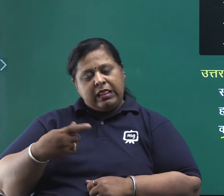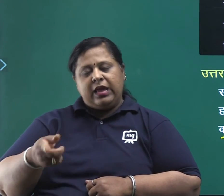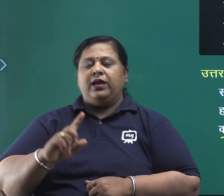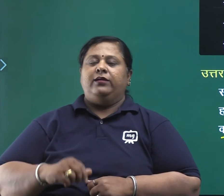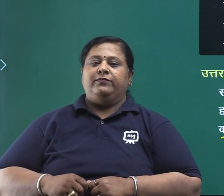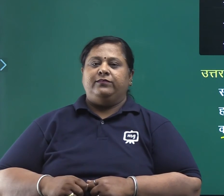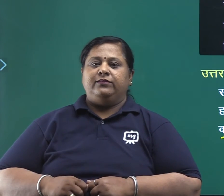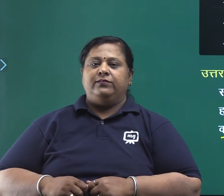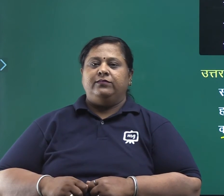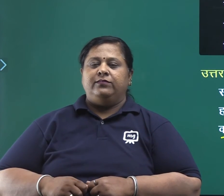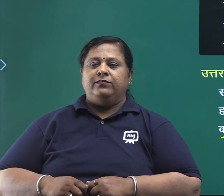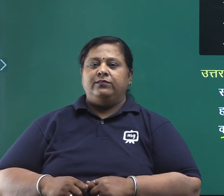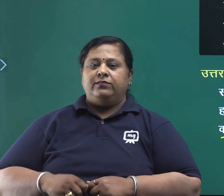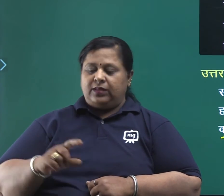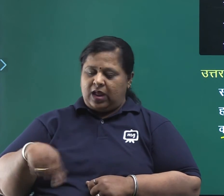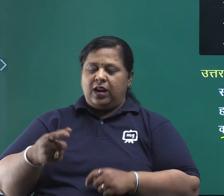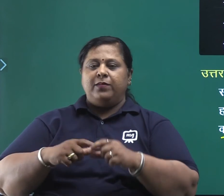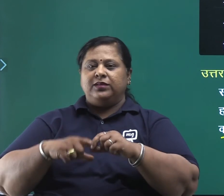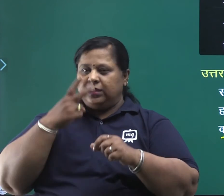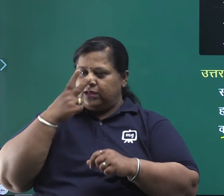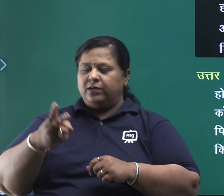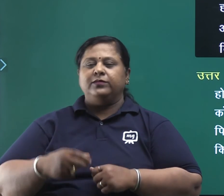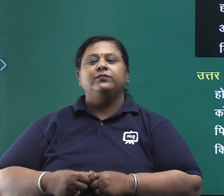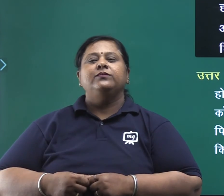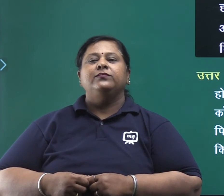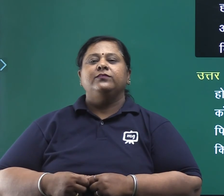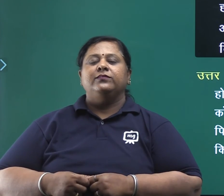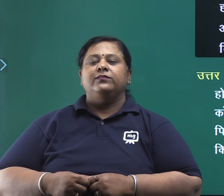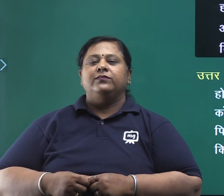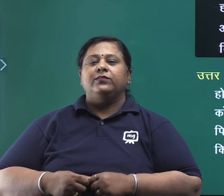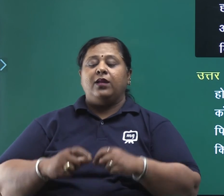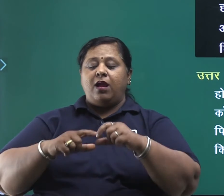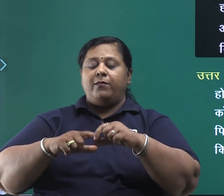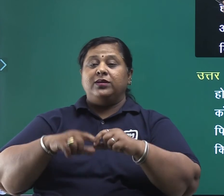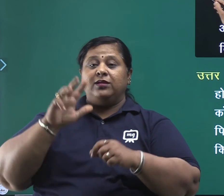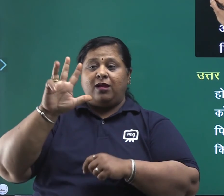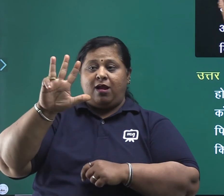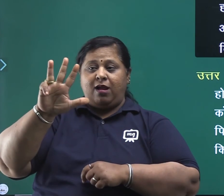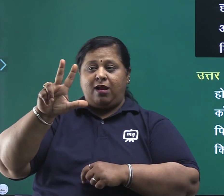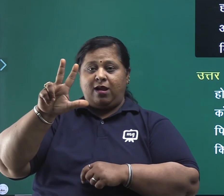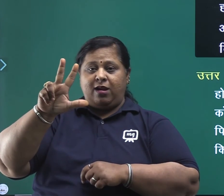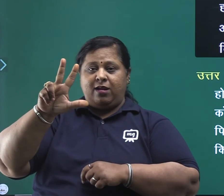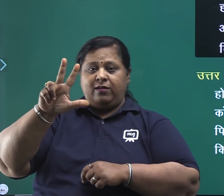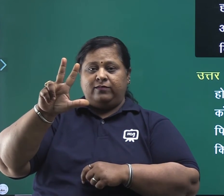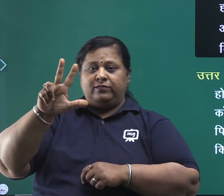गए। आगे का प्रश्न देखते हैं बच्चों। प्रश्न संख्या 8,